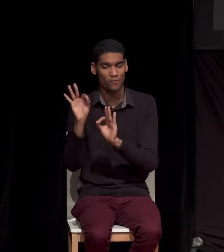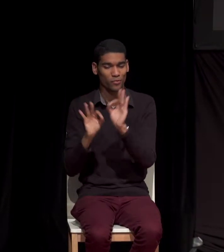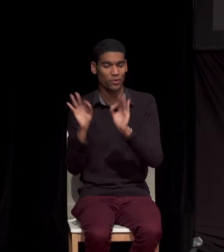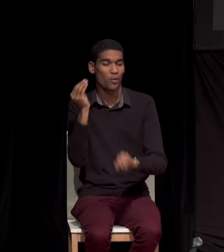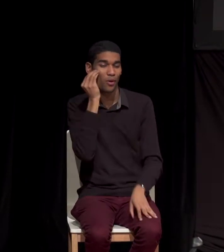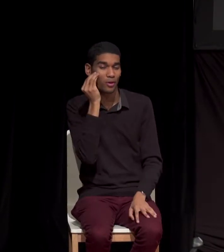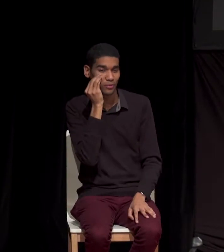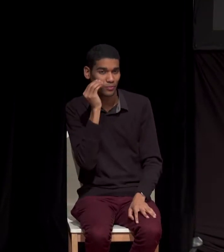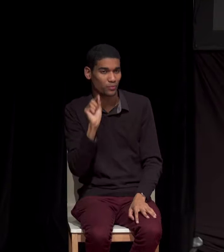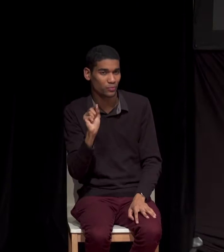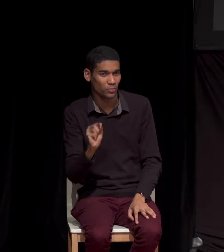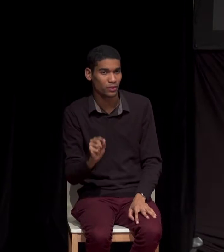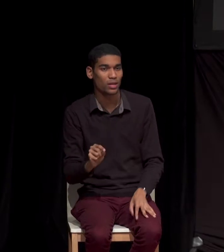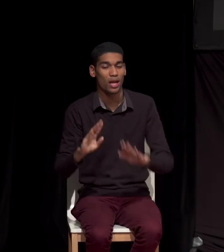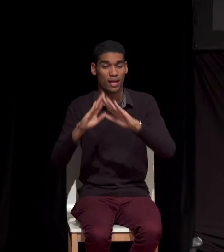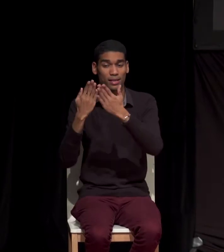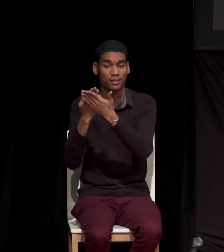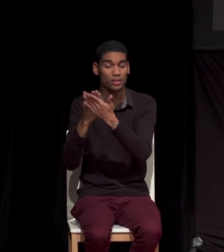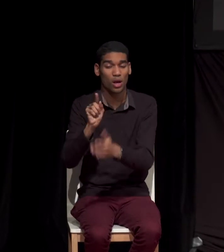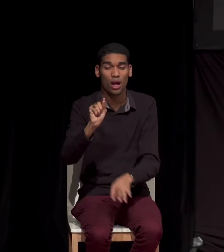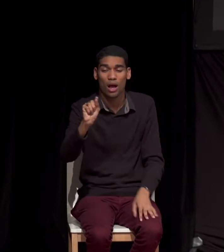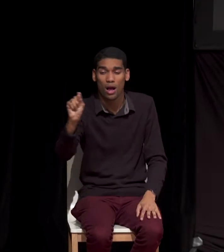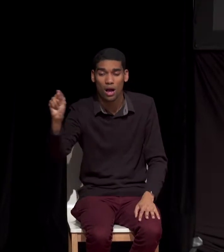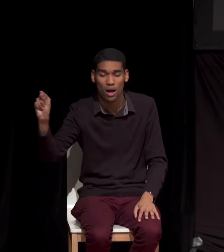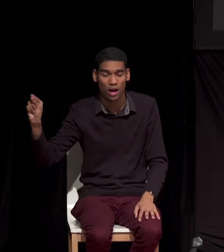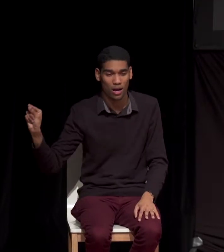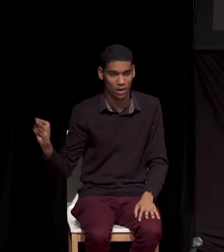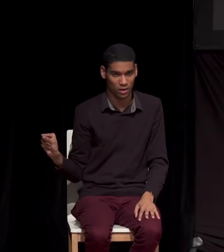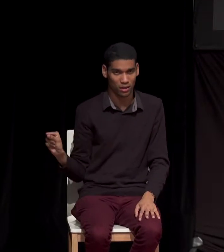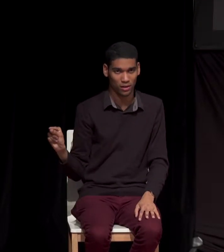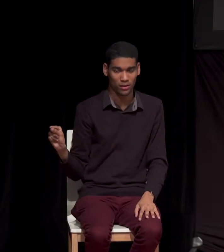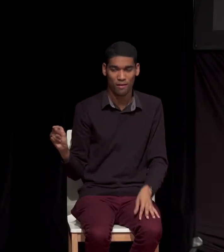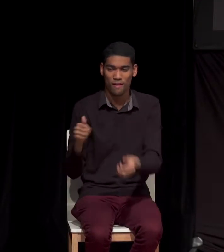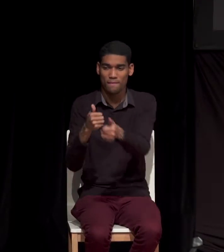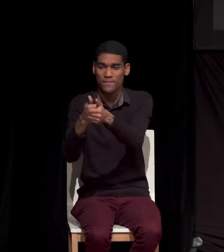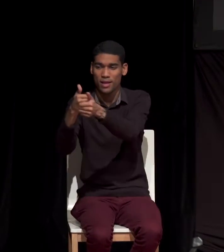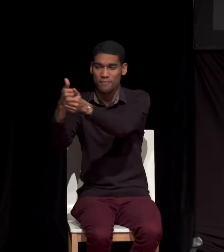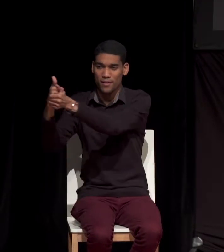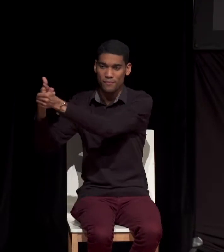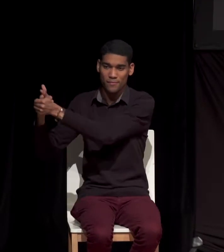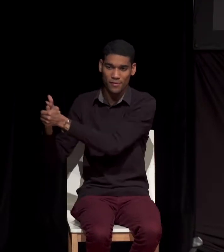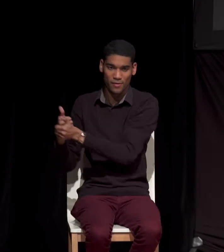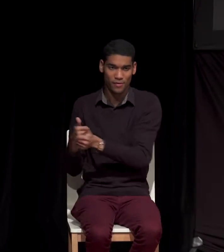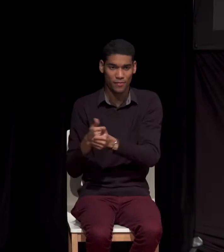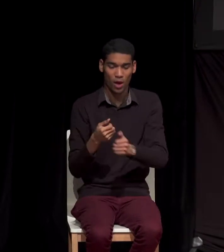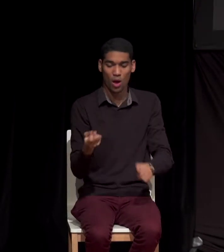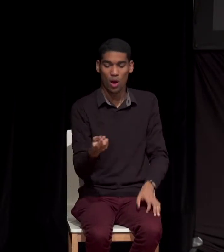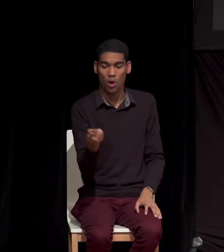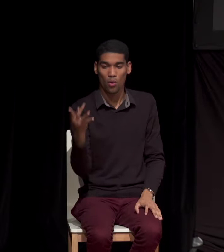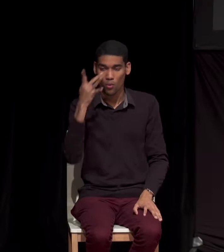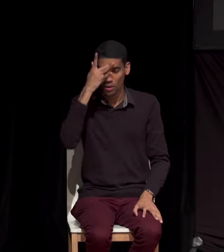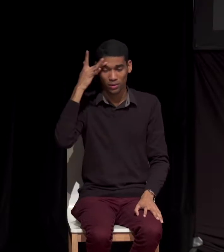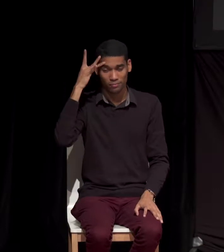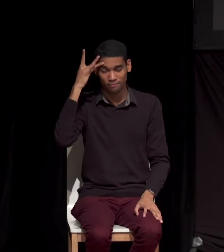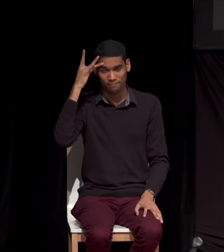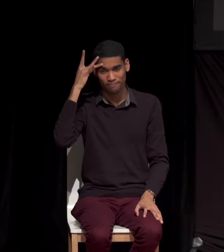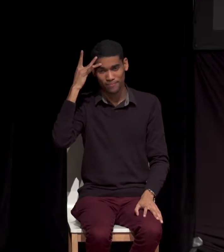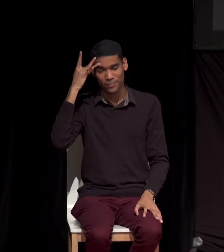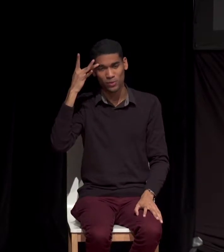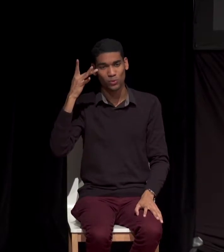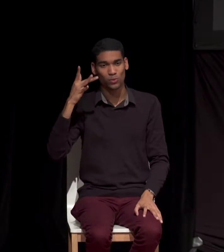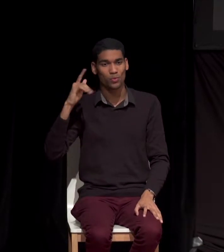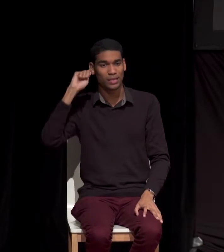que é cada unidade escolar levantar no seu entorno qual é a presença negra. E